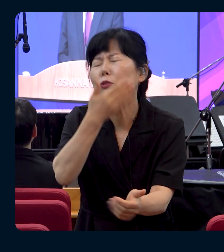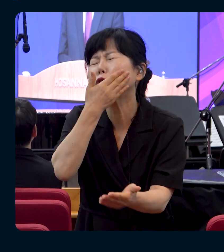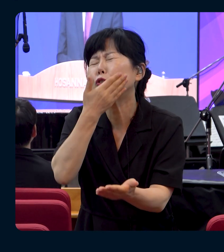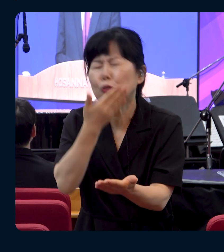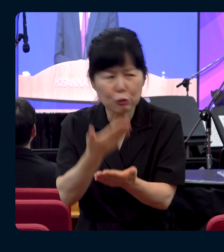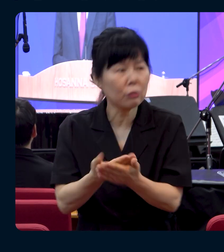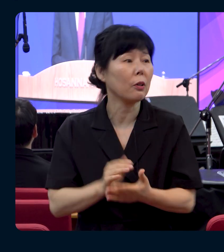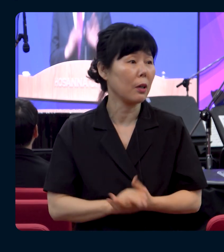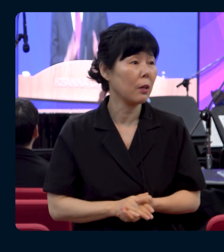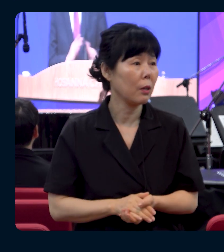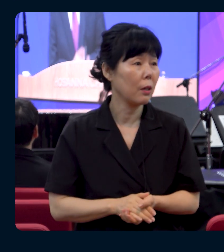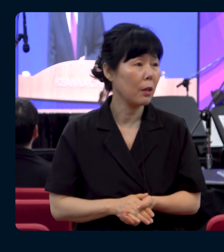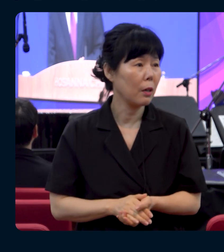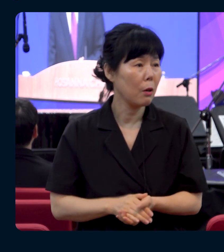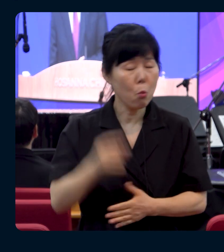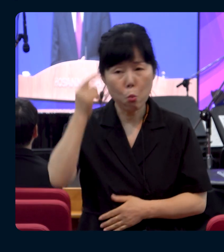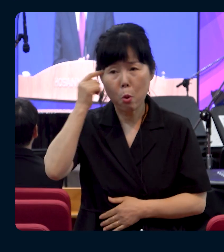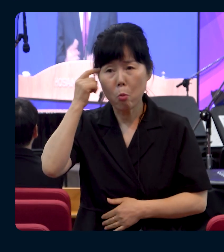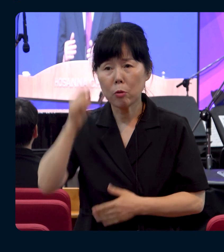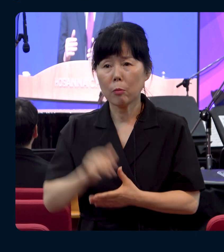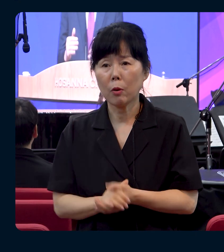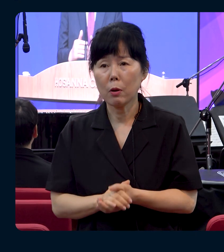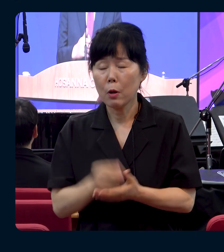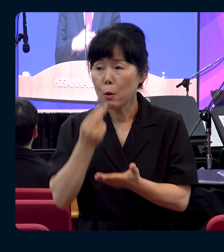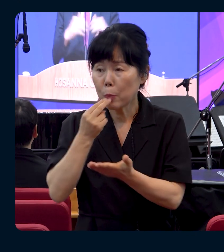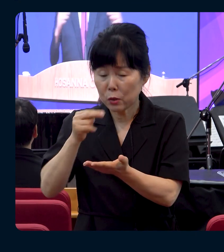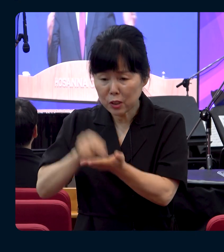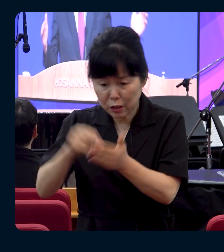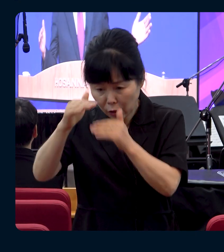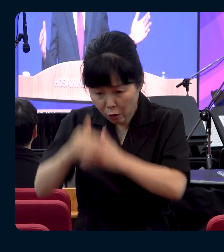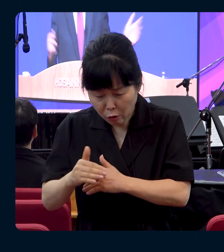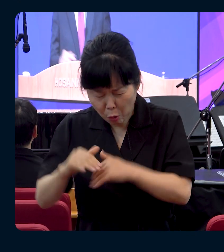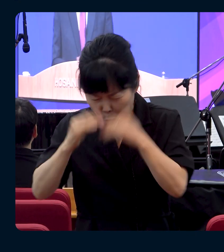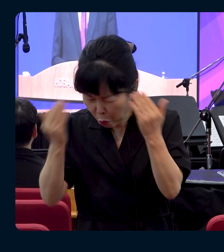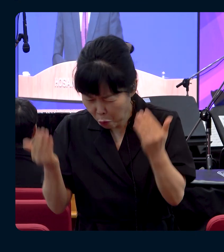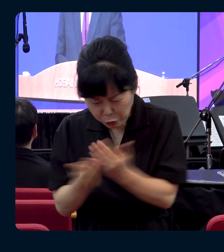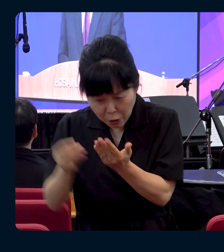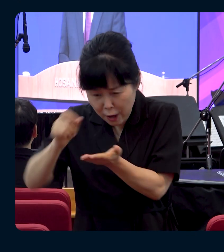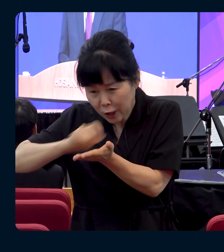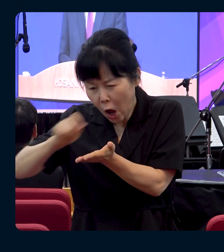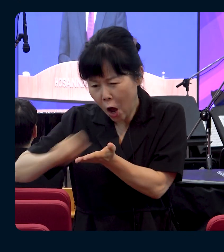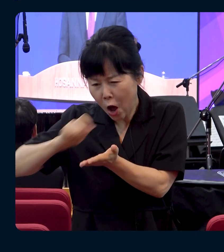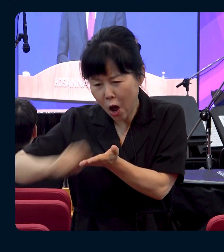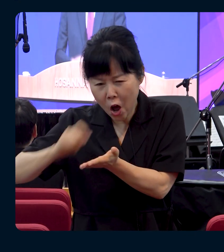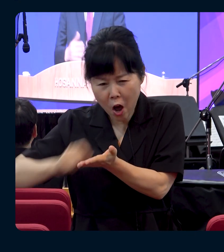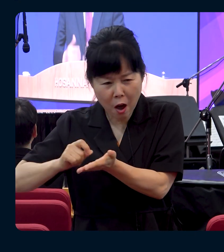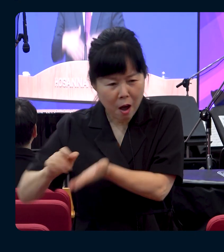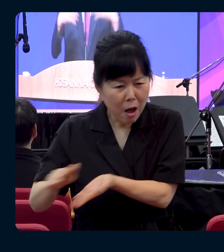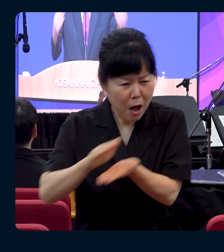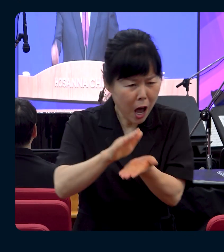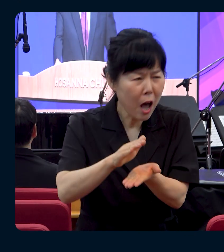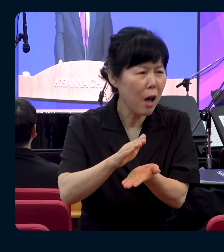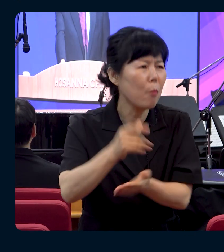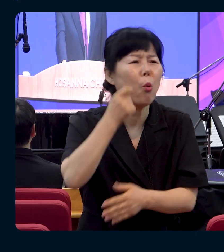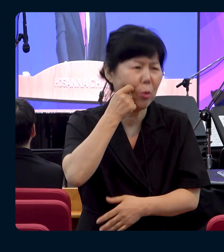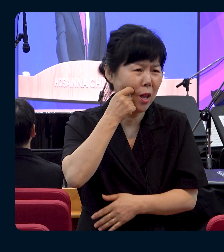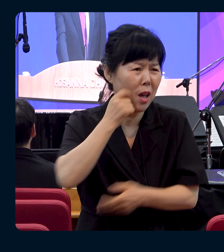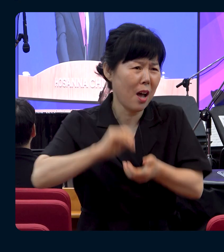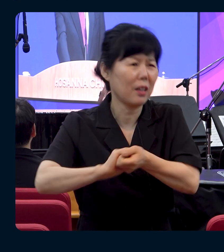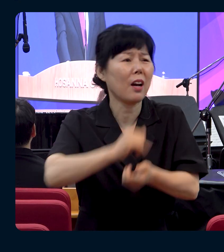것이죠. 왜냐하면 편지로 모든 걸 다 말할 수 없잖아요. 그러니까 그것을 가지고 가는